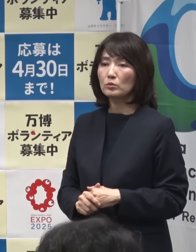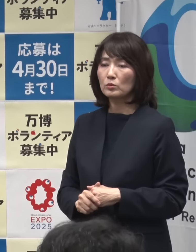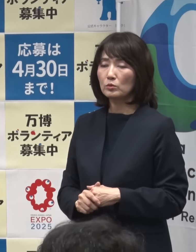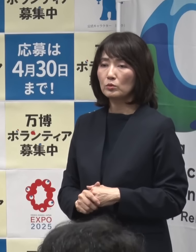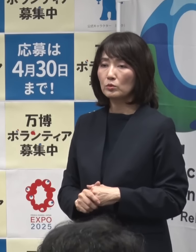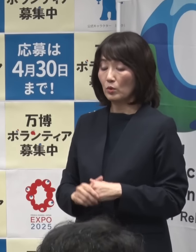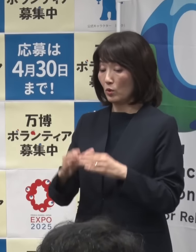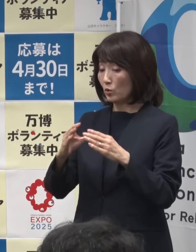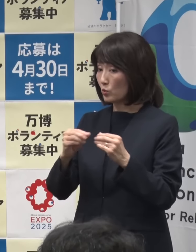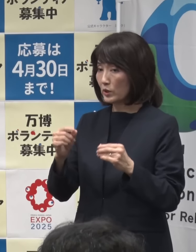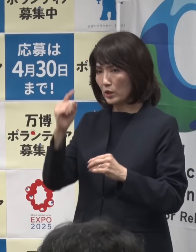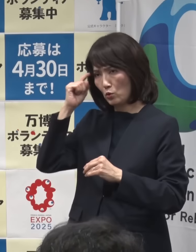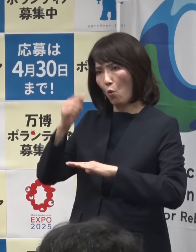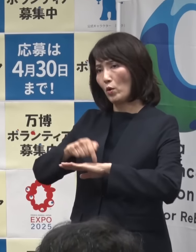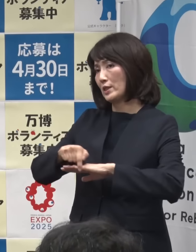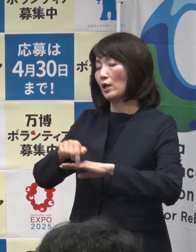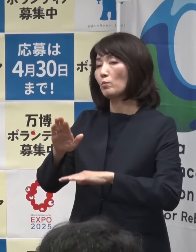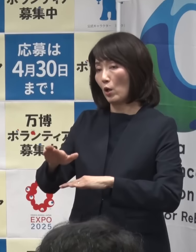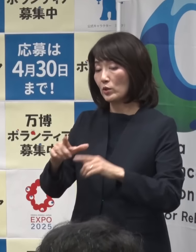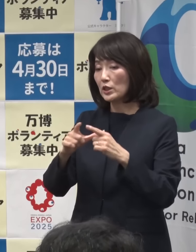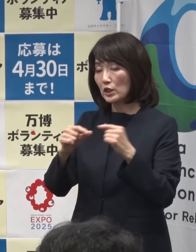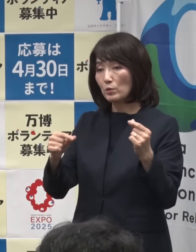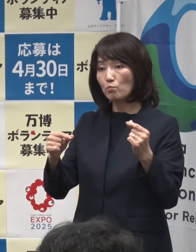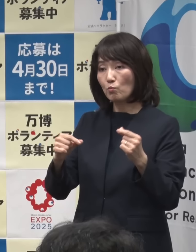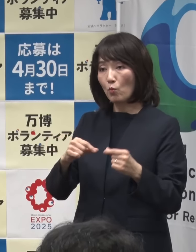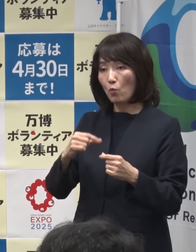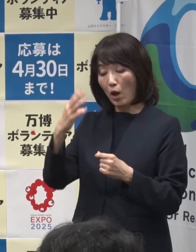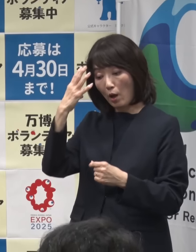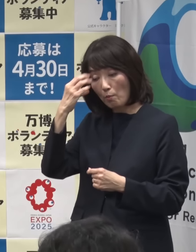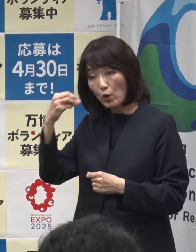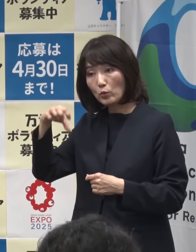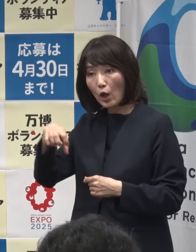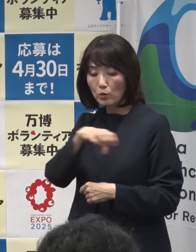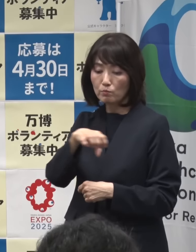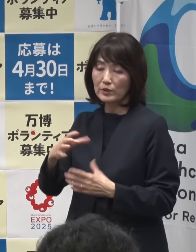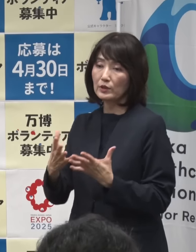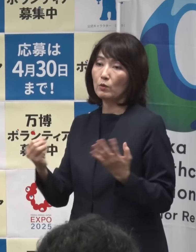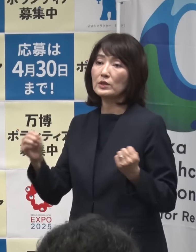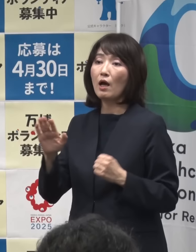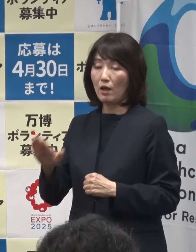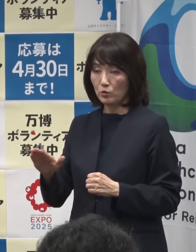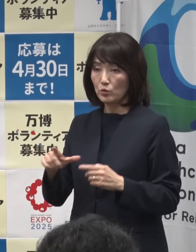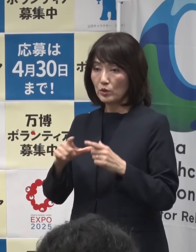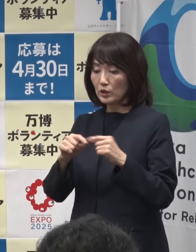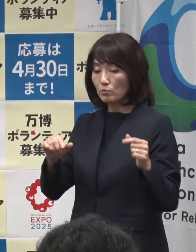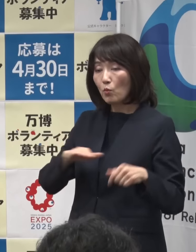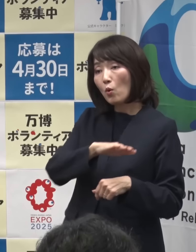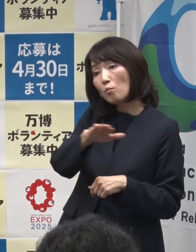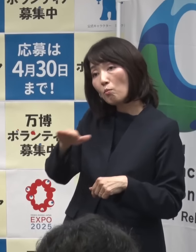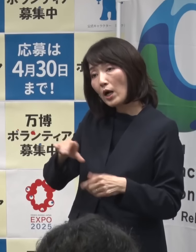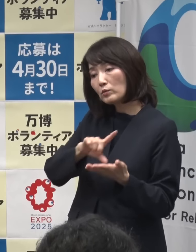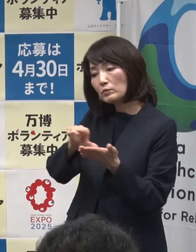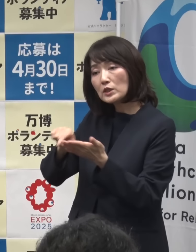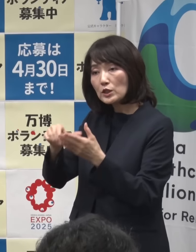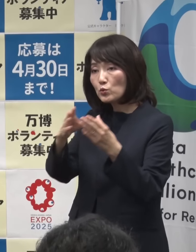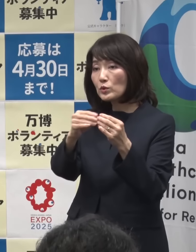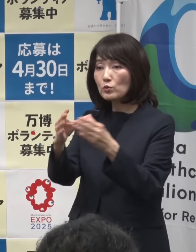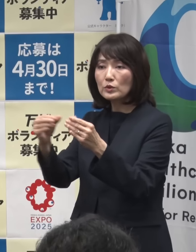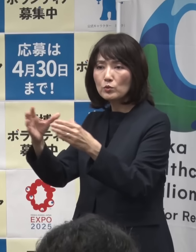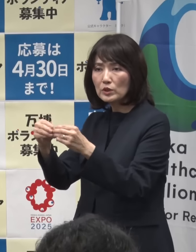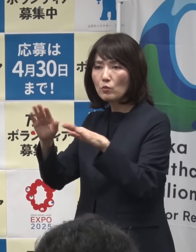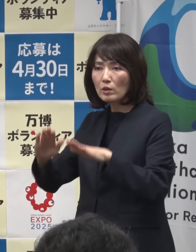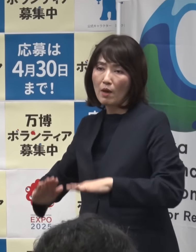あの国の戦略でもありますし、日本というのはもともと魅力の高いところですし、またあの周辺の日本周辺の地域もやっぱりあの国もあの